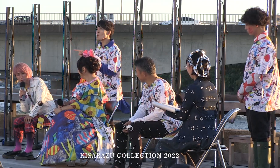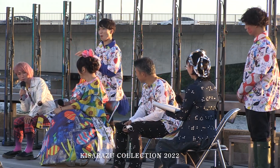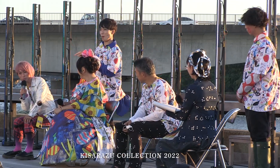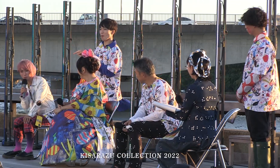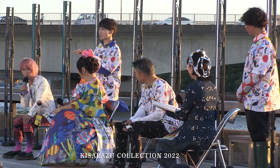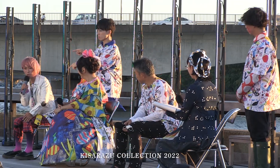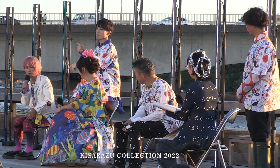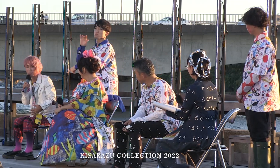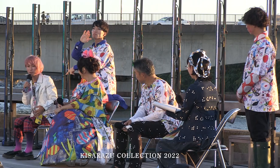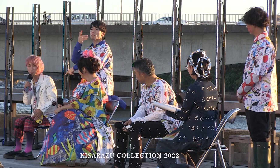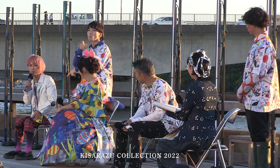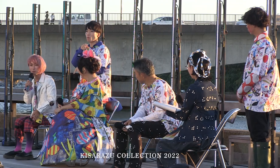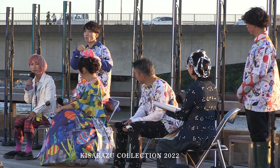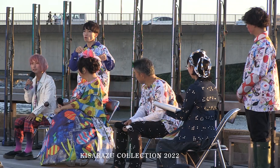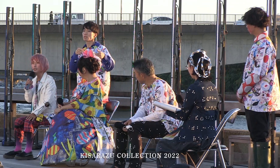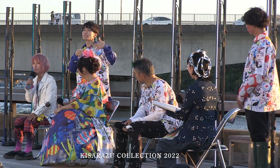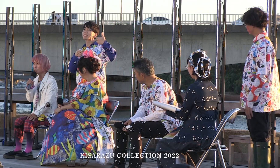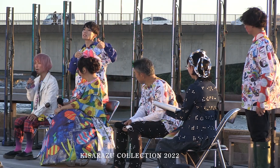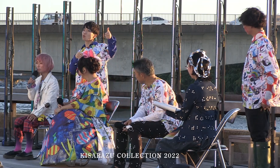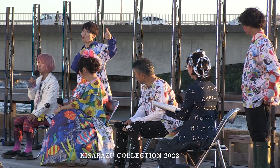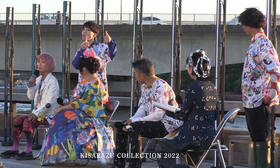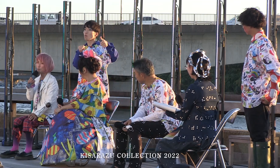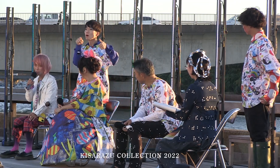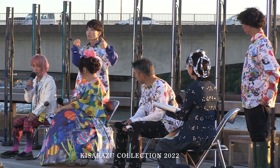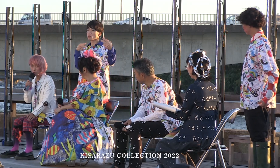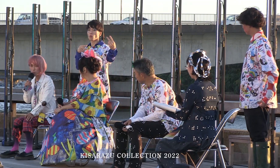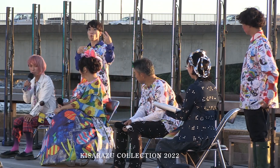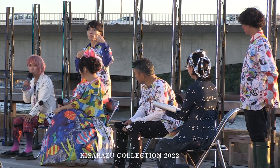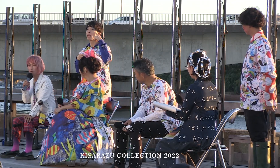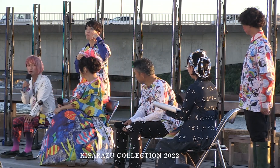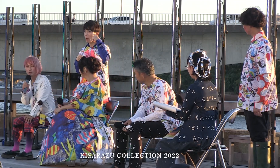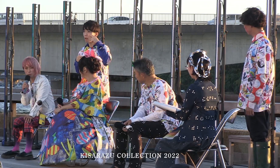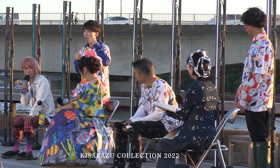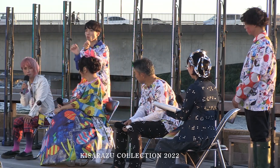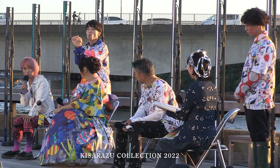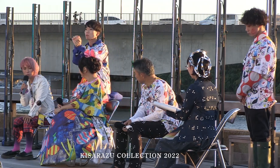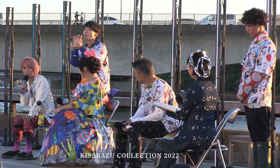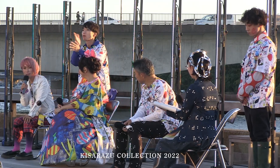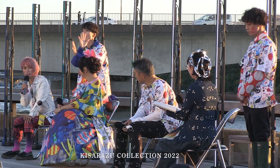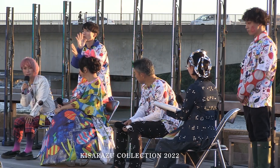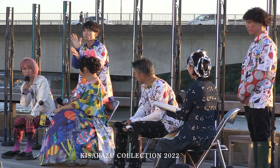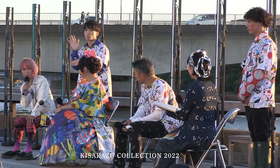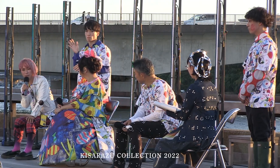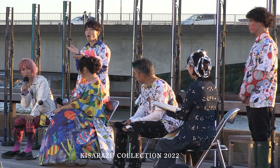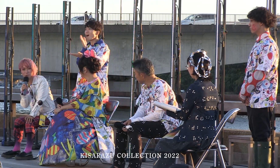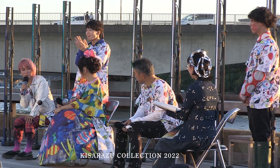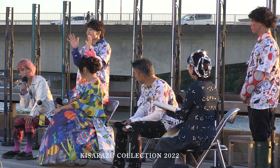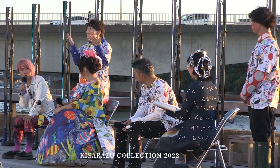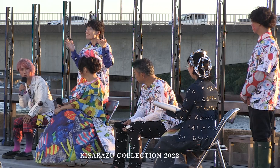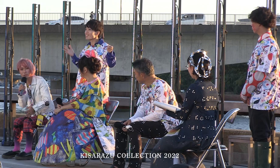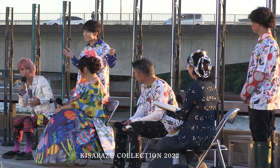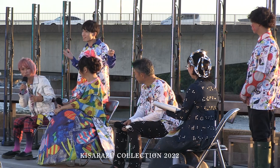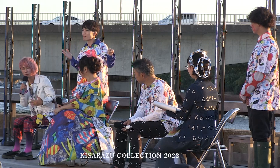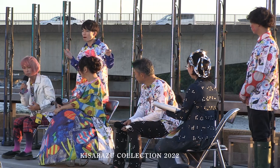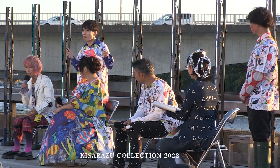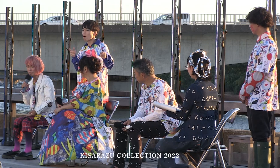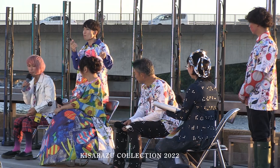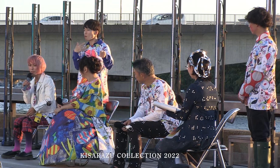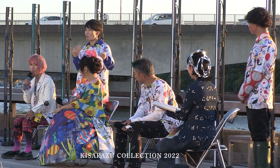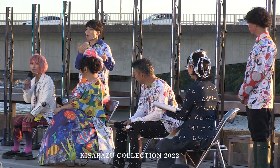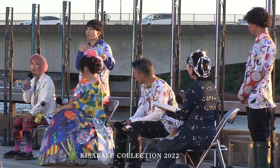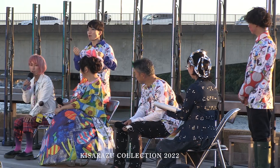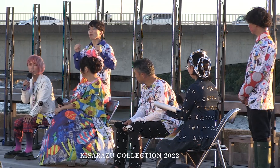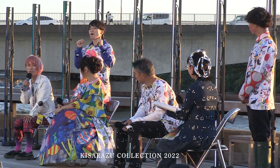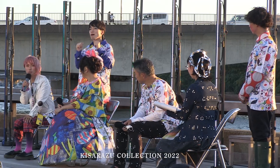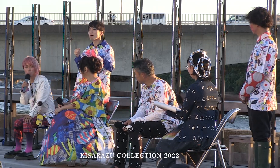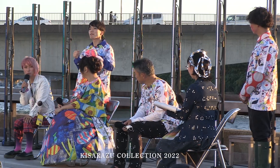な中でも市長は全くそこに対して、まあ、見た目っていう名のそういったもので判断される方ではなく、ぐいぐい私がやって